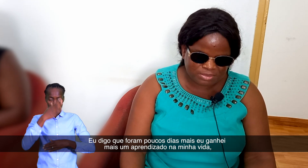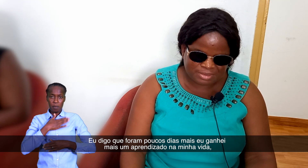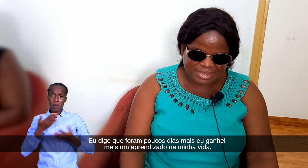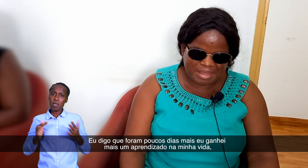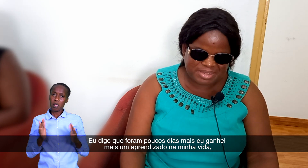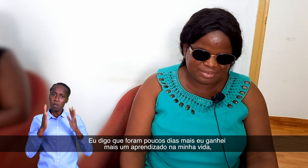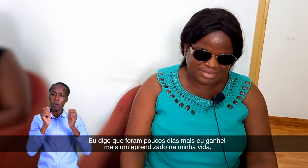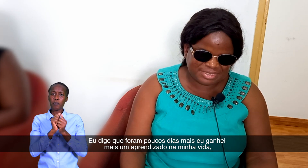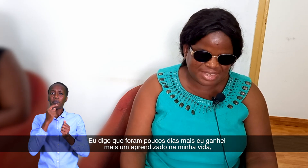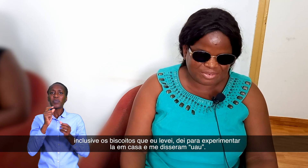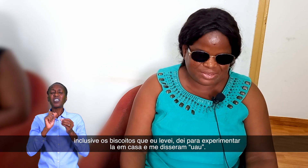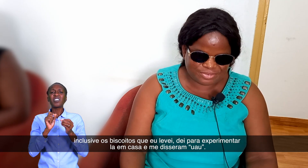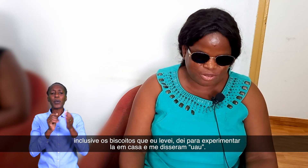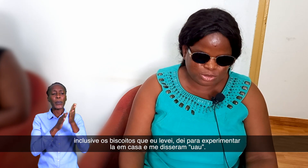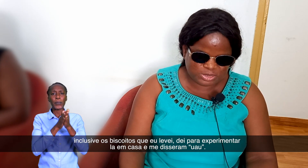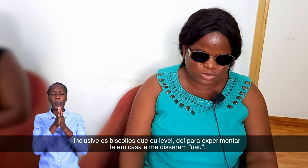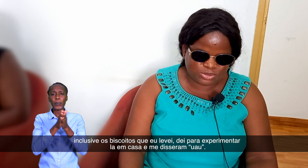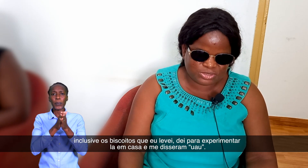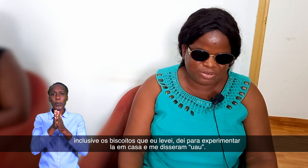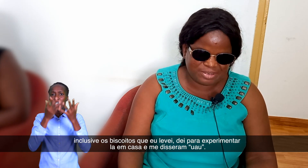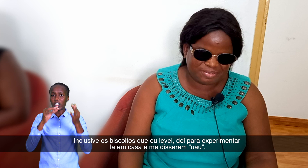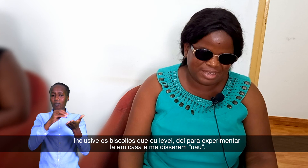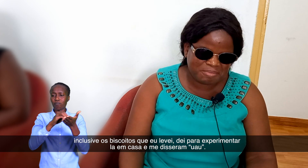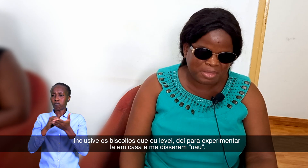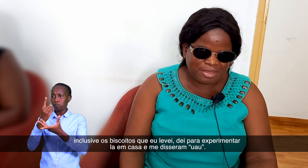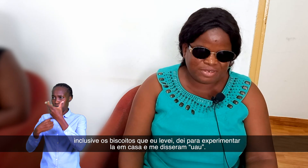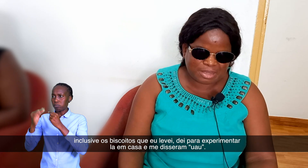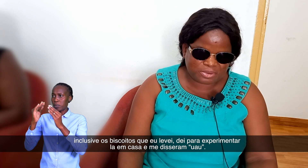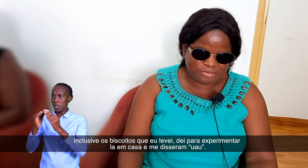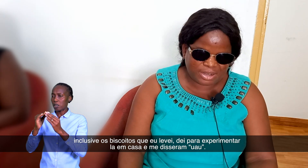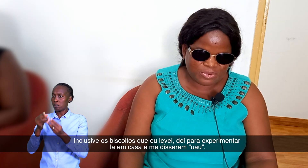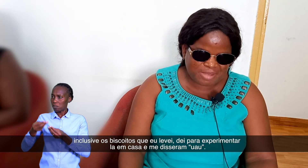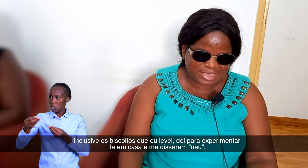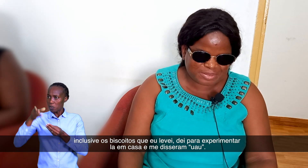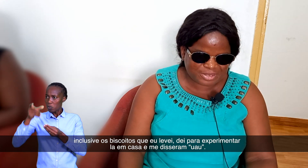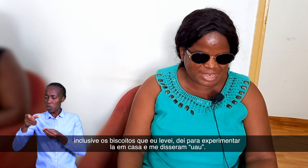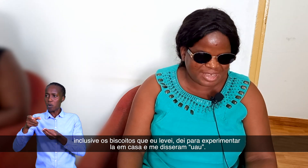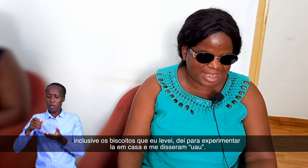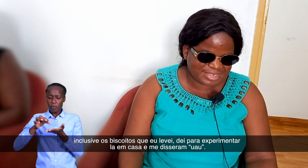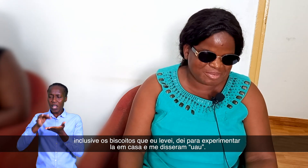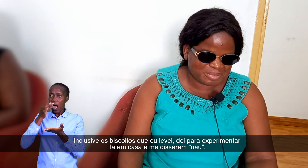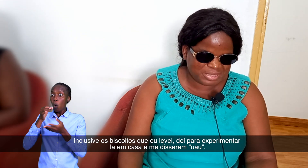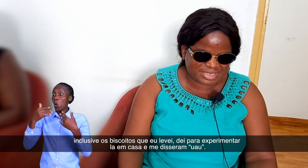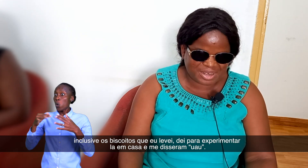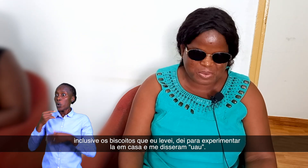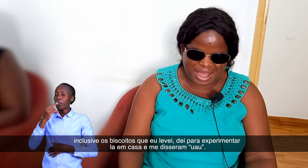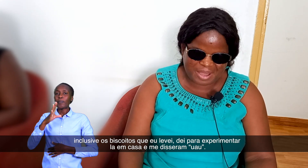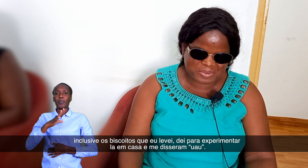na minha vida. Inclusive, os biscoitos eu levei, fiz aprovar para uma das pessoas lá em casa. Me disseram, uau!